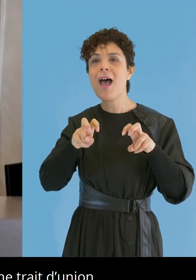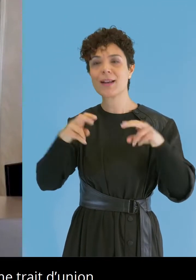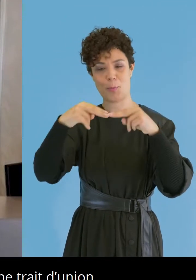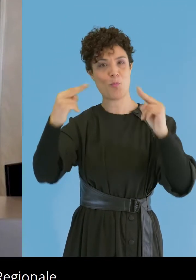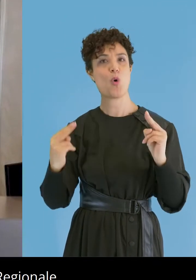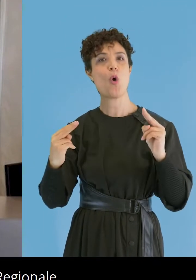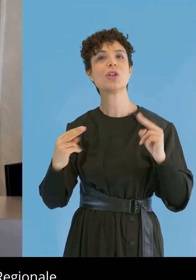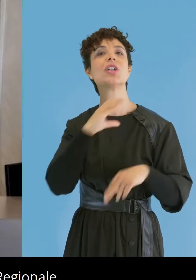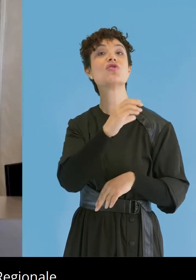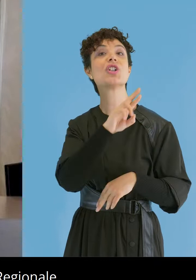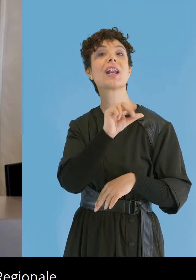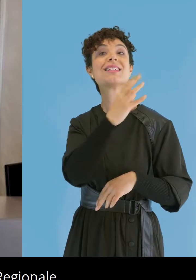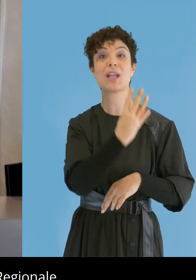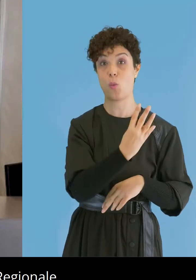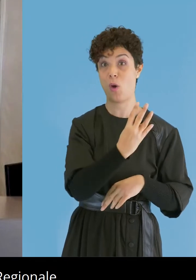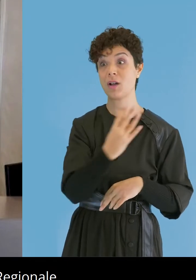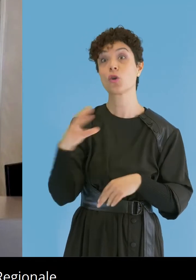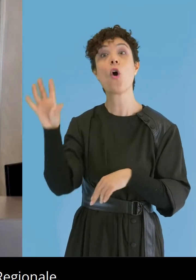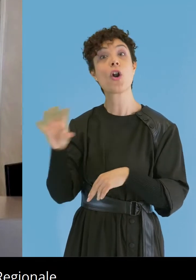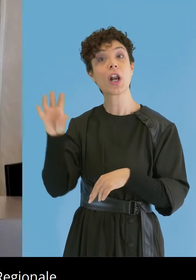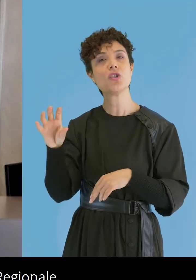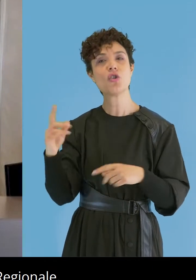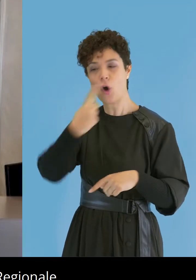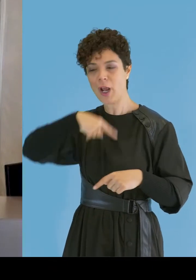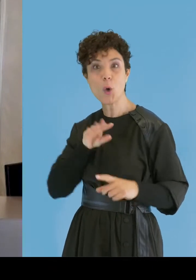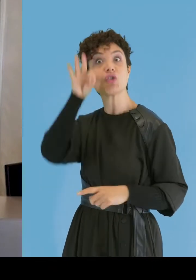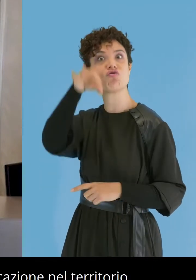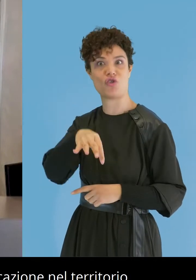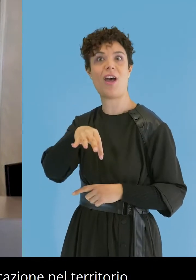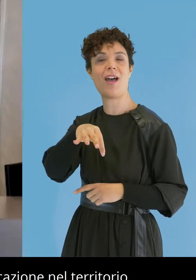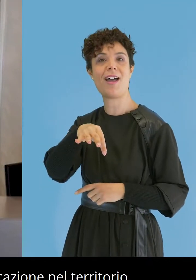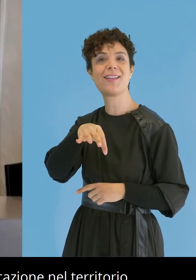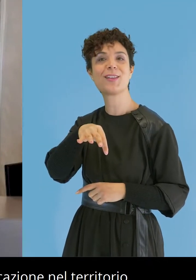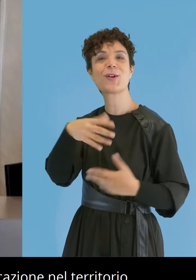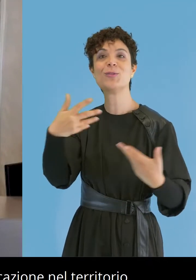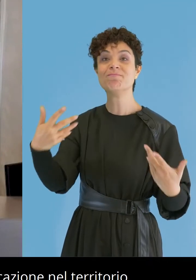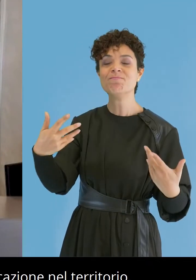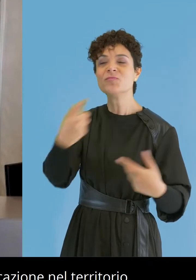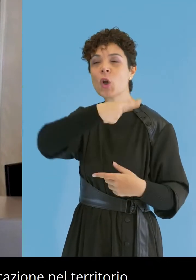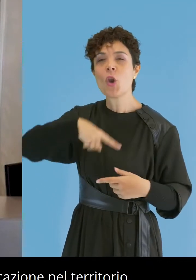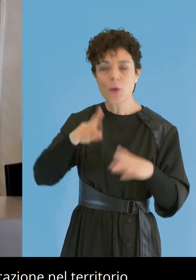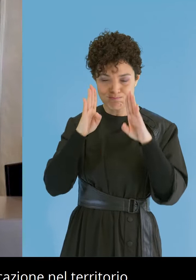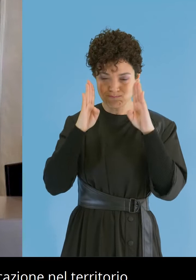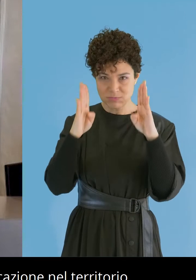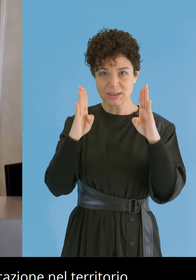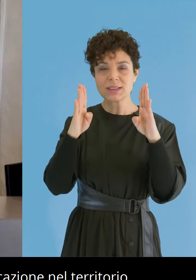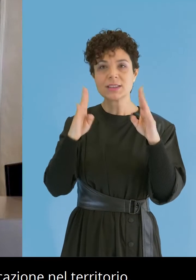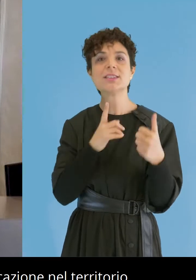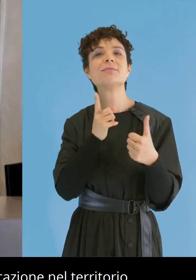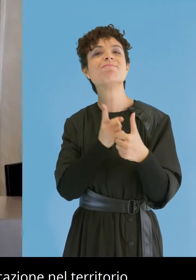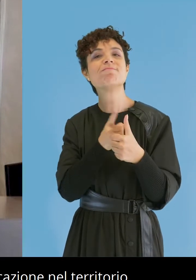trade union tra CRS4 e amministrazione regionale, dovrà curare particolarmente